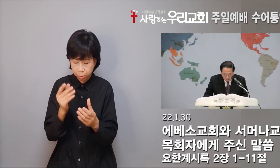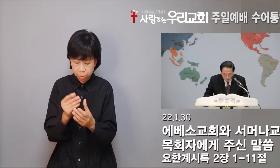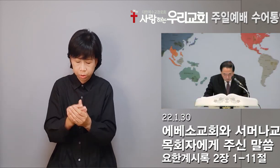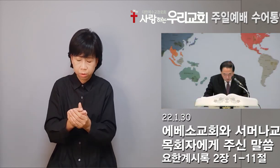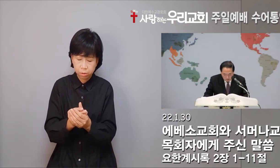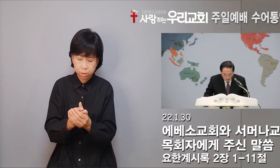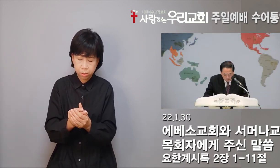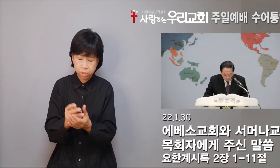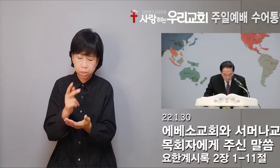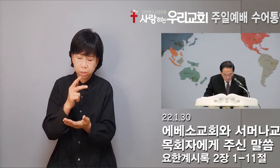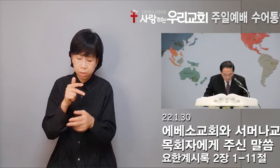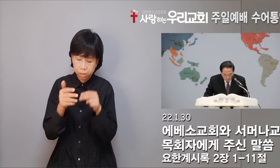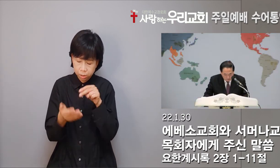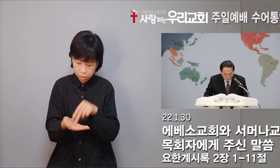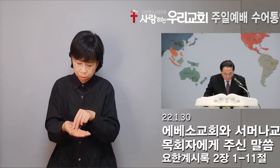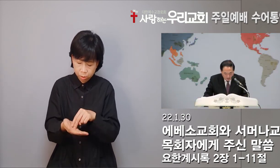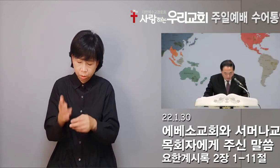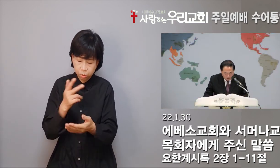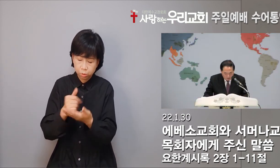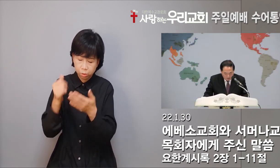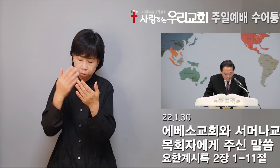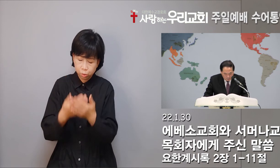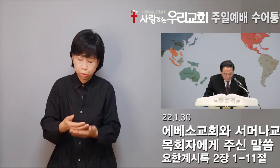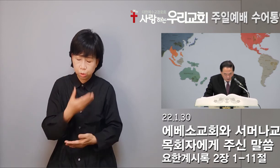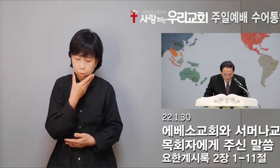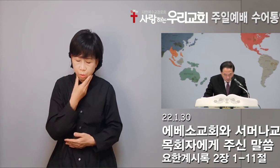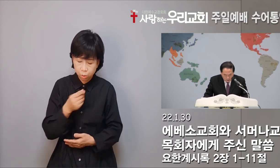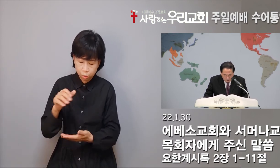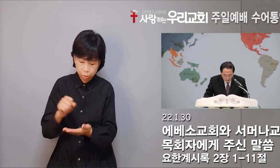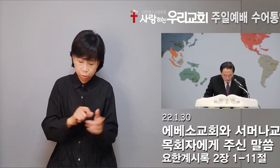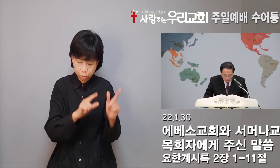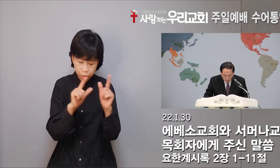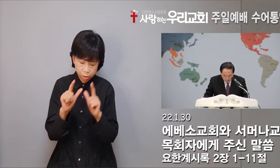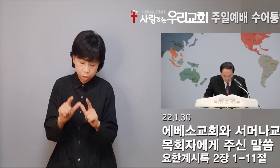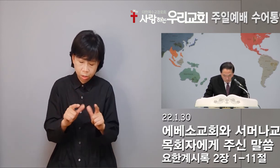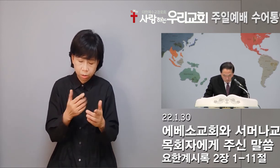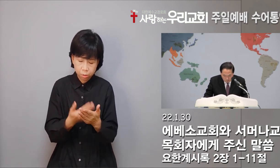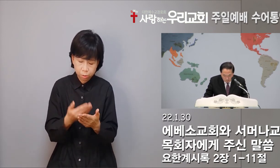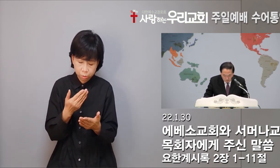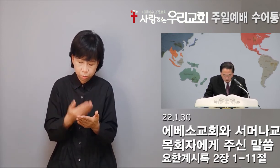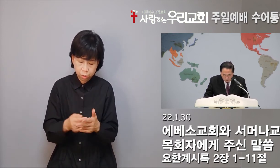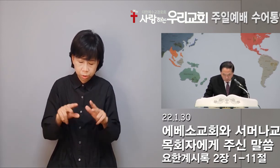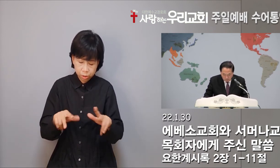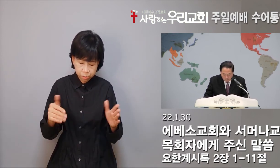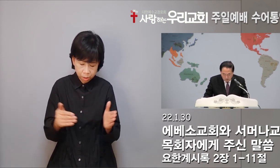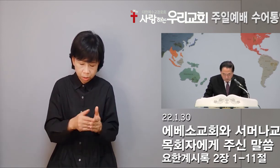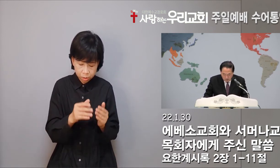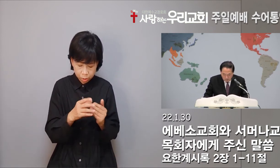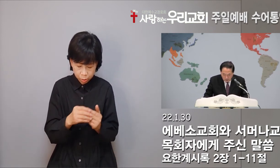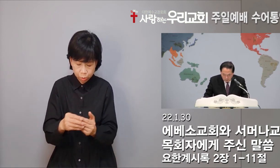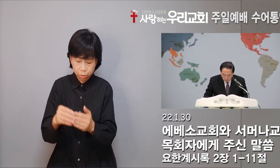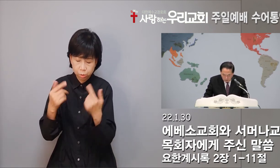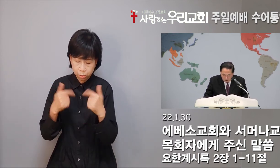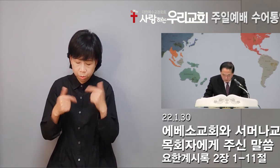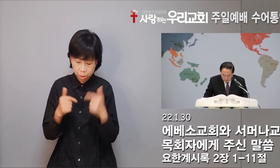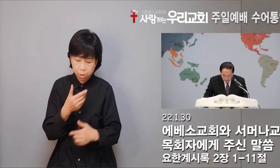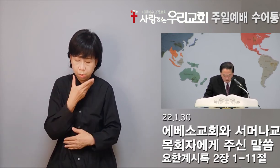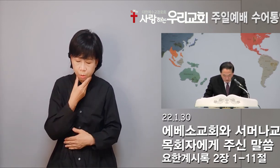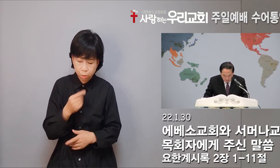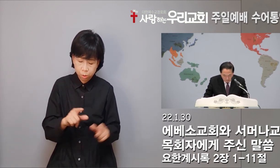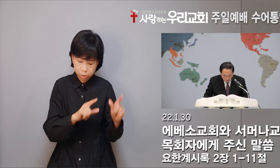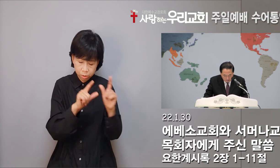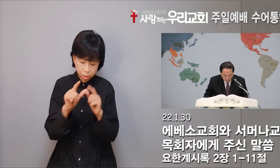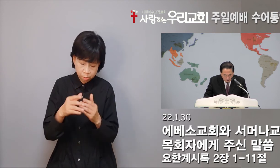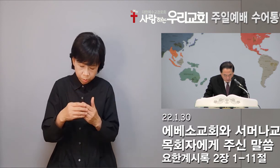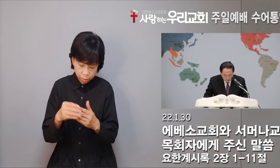은혜와 복을 누리게 하여 주시옵소서. 우리 삶이 지금까지 인도하여 주셔서 지켜주시고 매일매일 복된 삶을